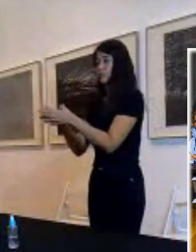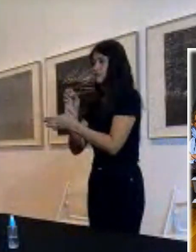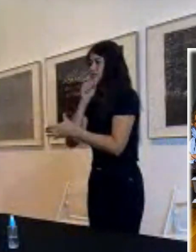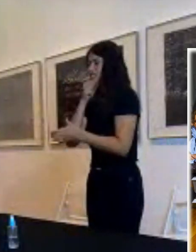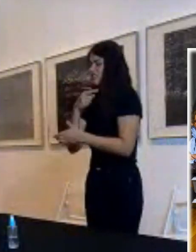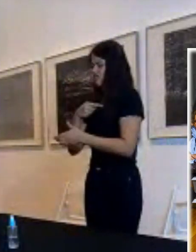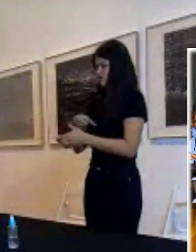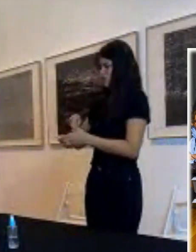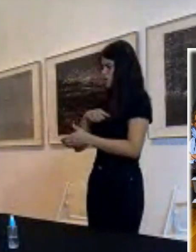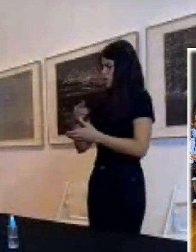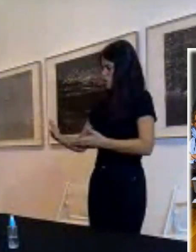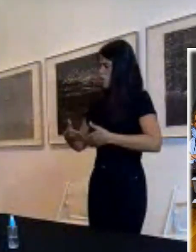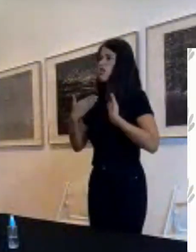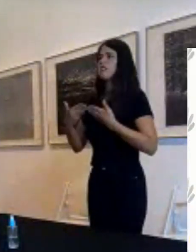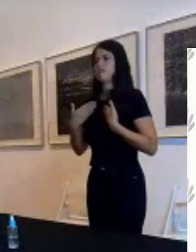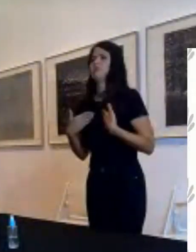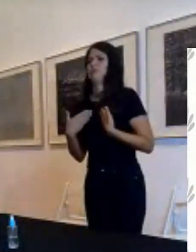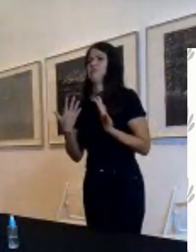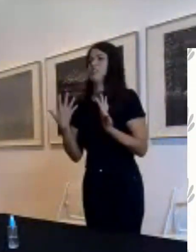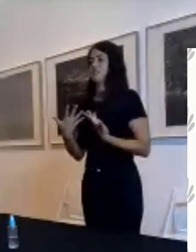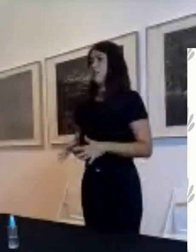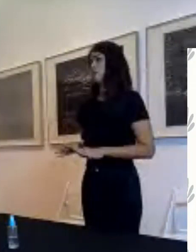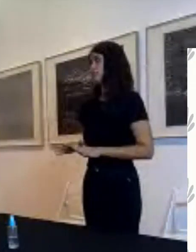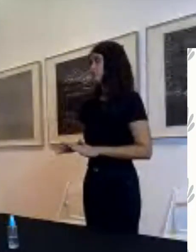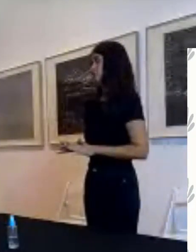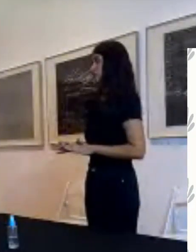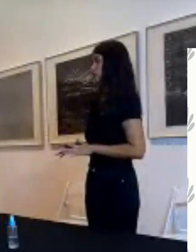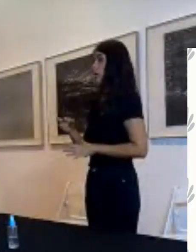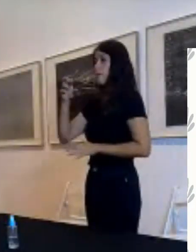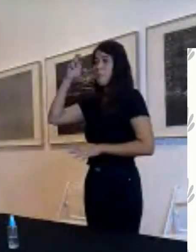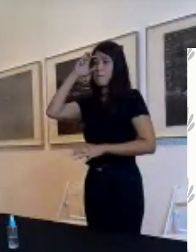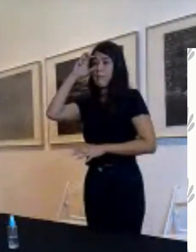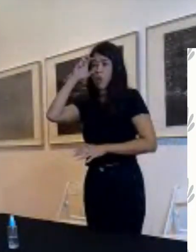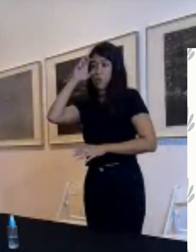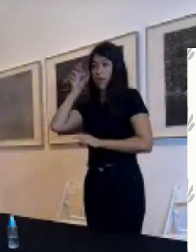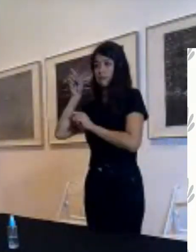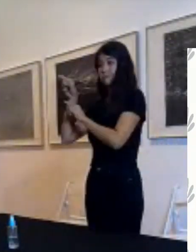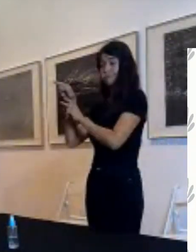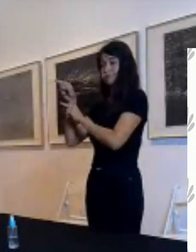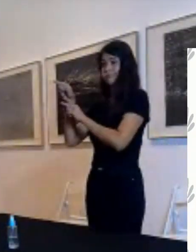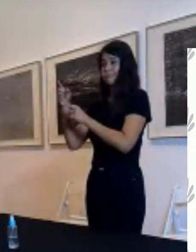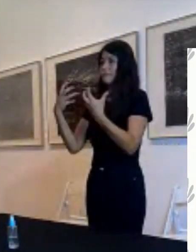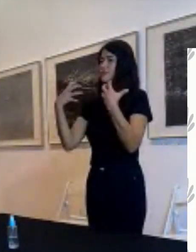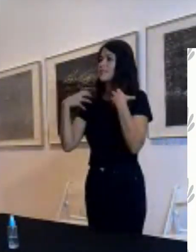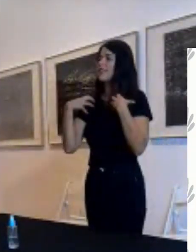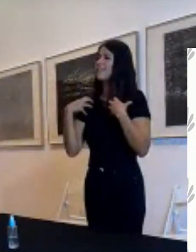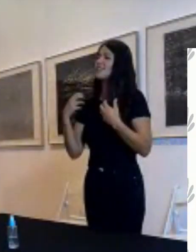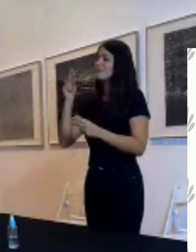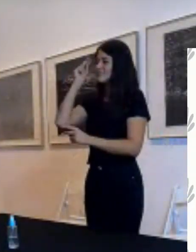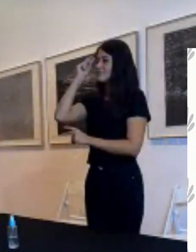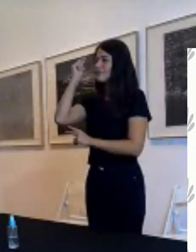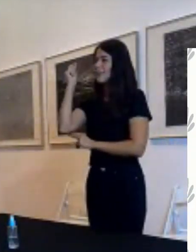nos surge esta motivación hace ya un tiempo, bueno, la Paula específicamente también, con esta